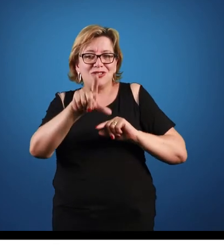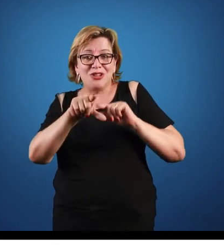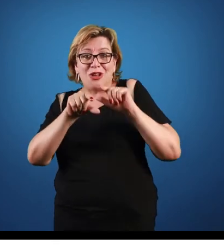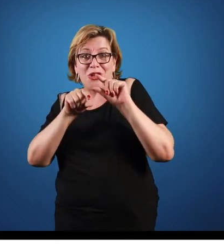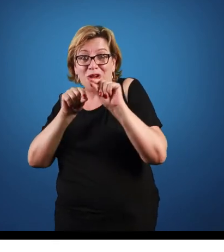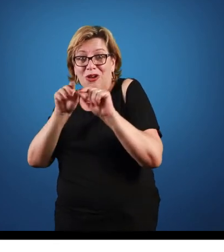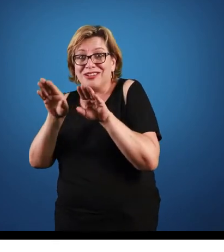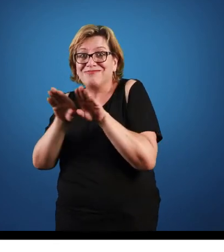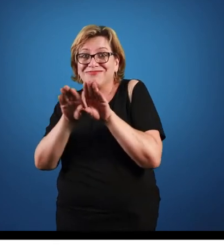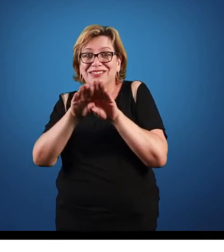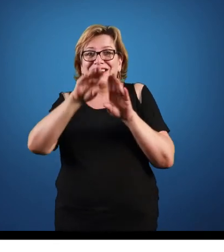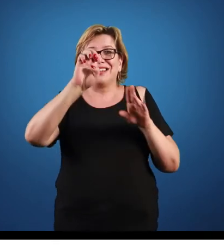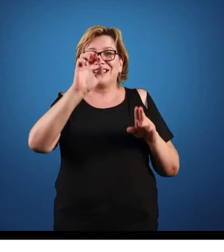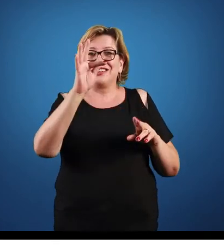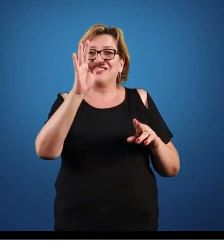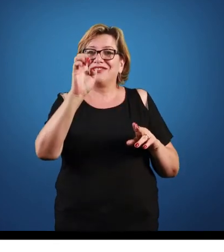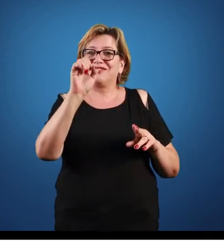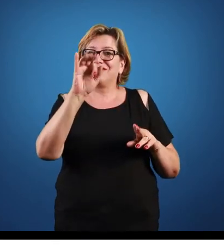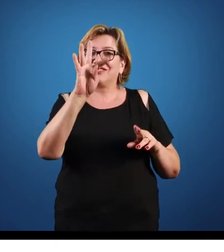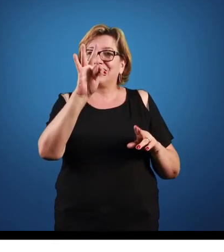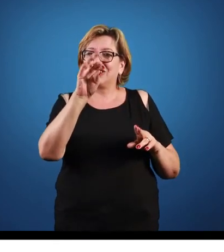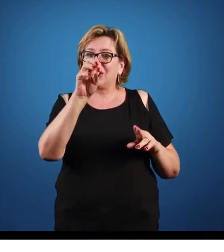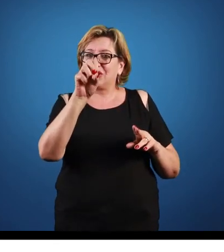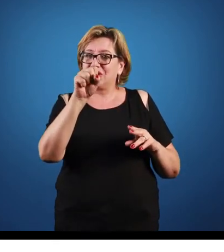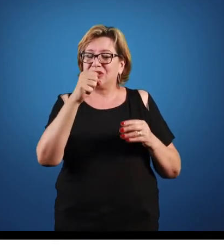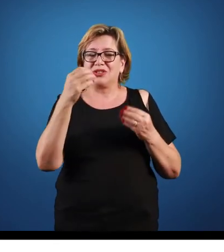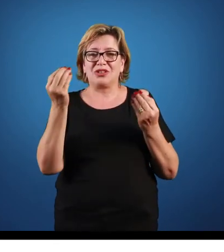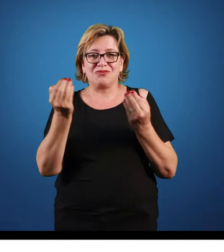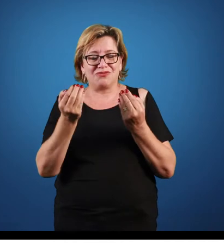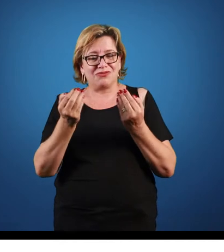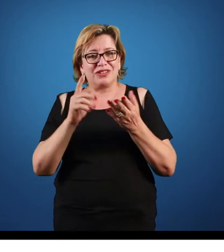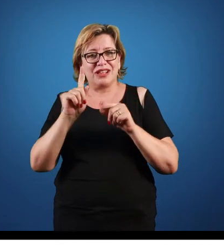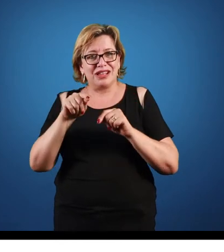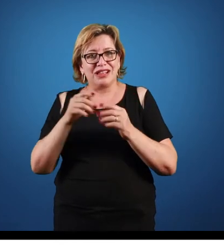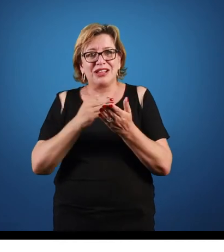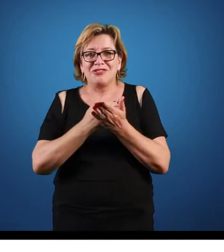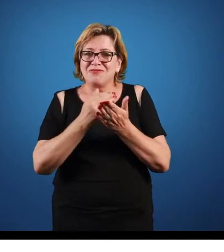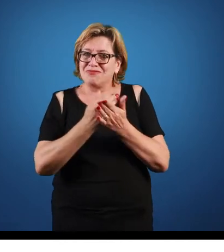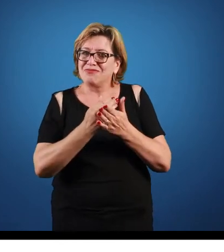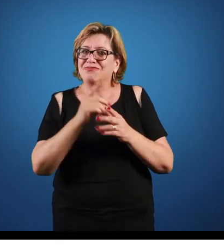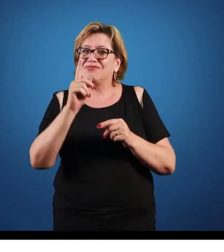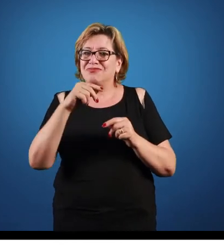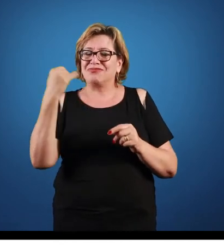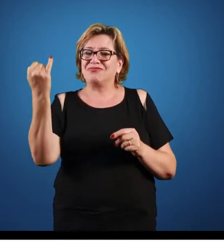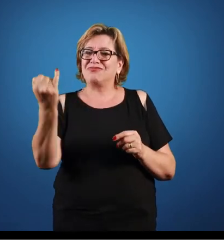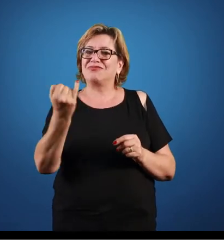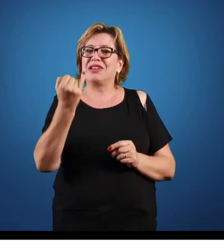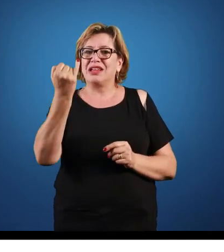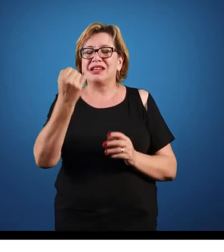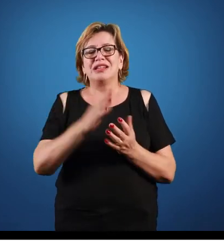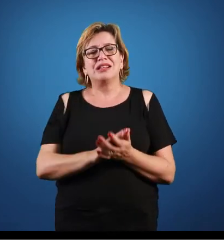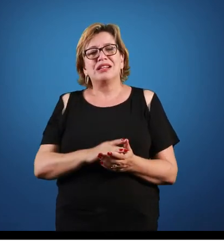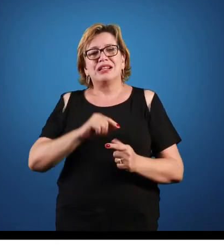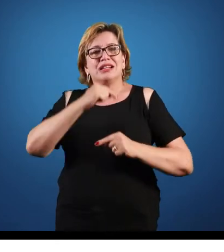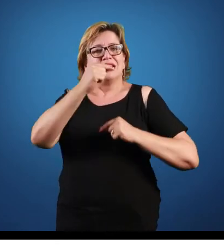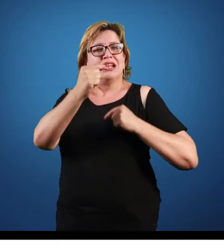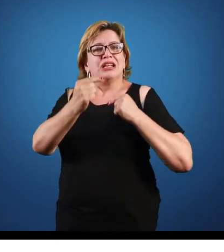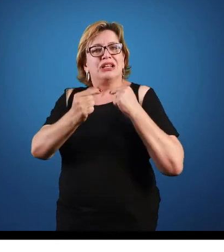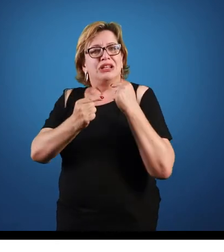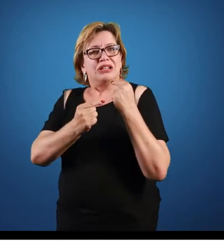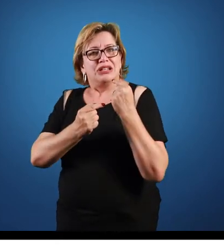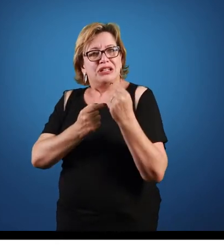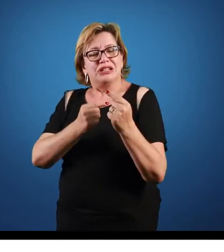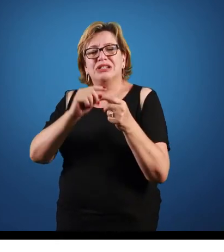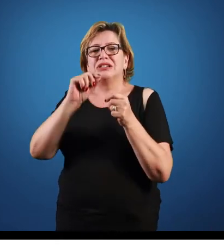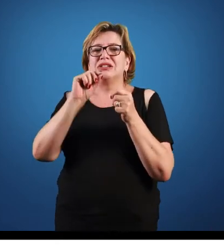efeitos na e tem opções então essa e seria a abertura ea ficha técnica elas são importante é depois vocês vão ver